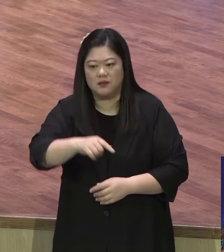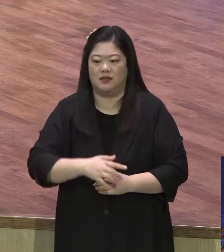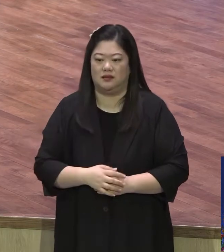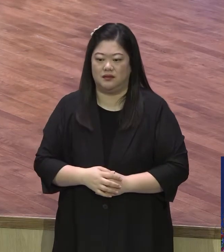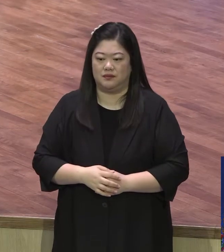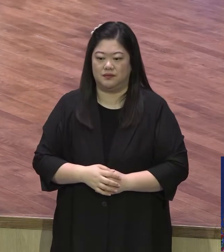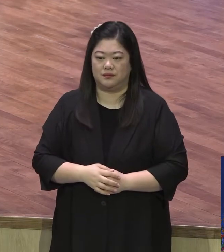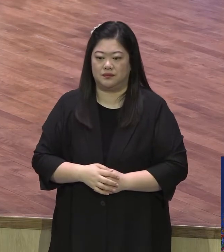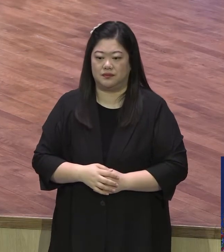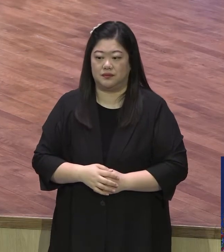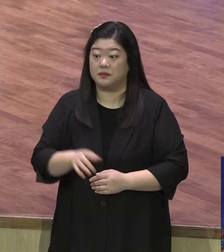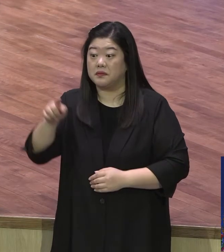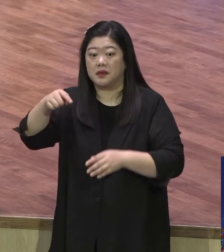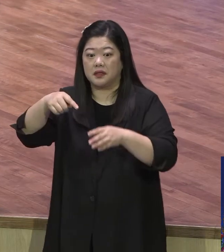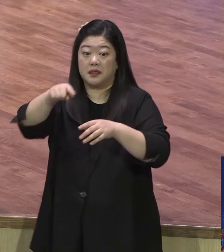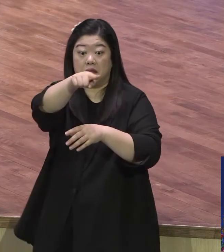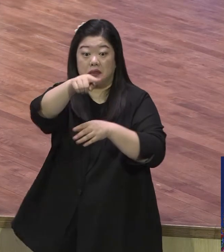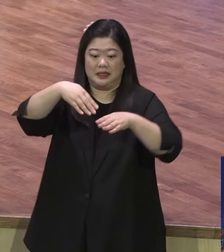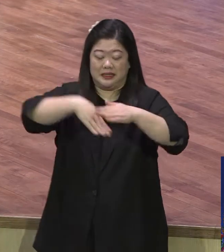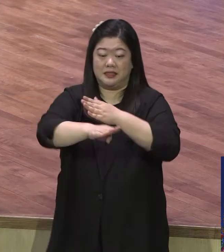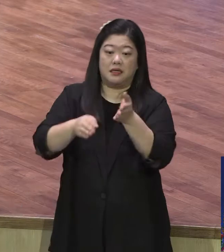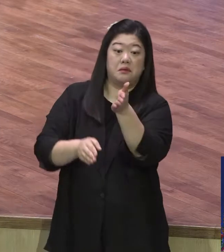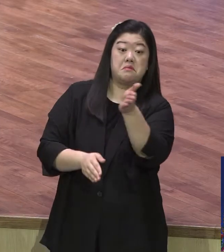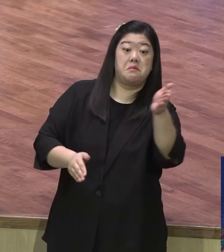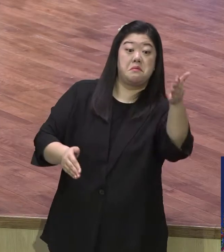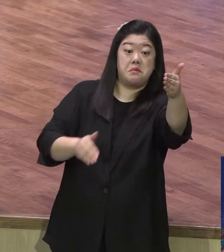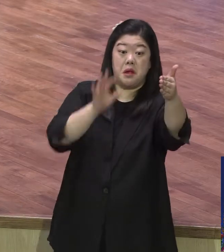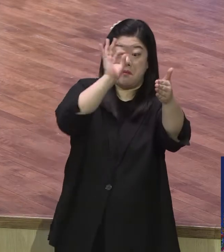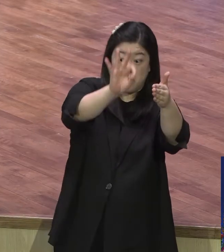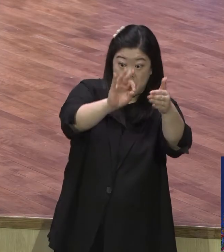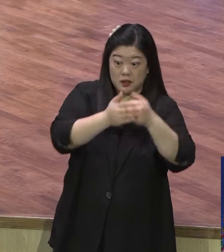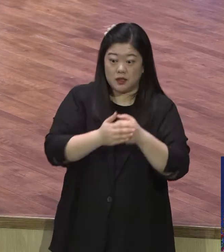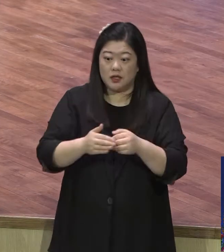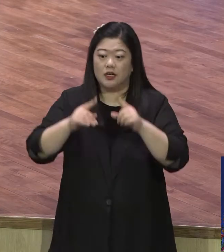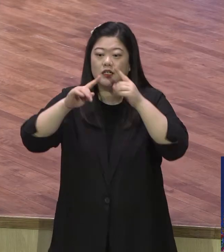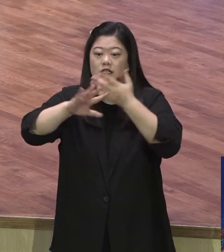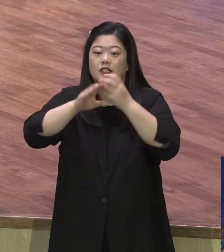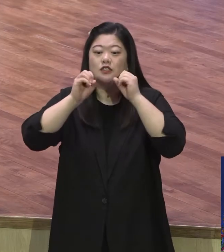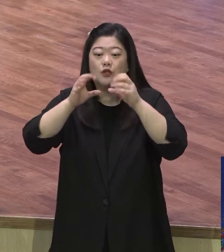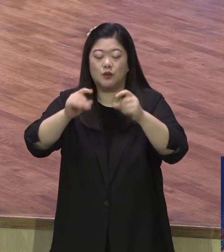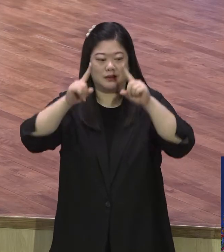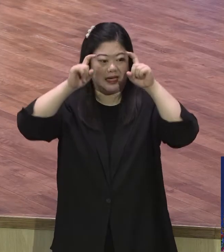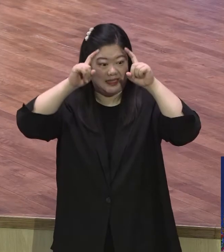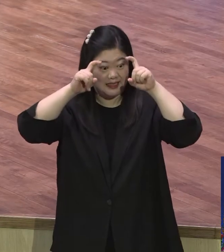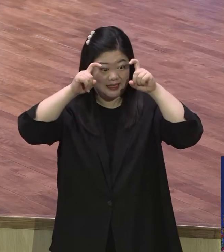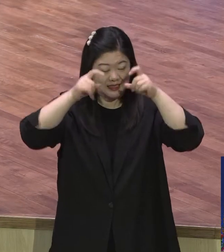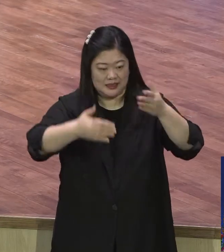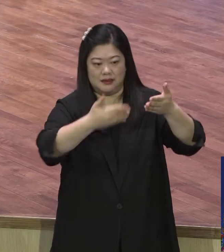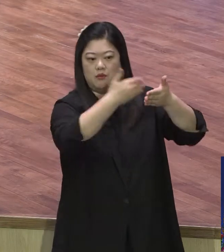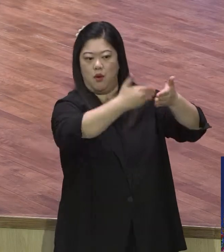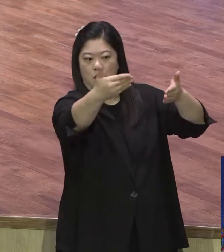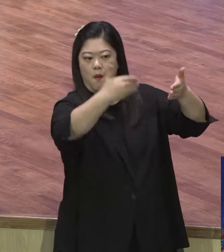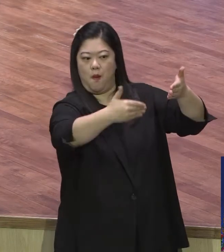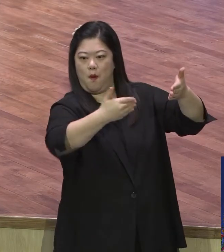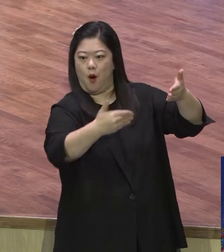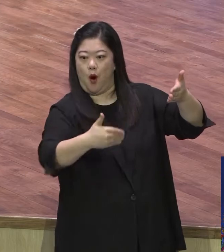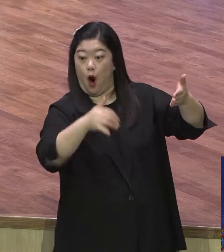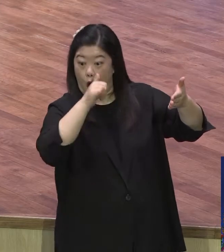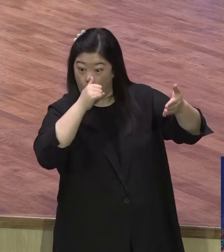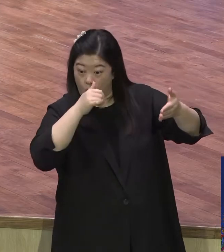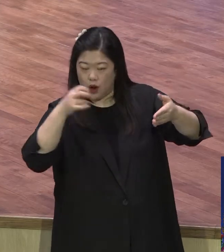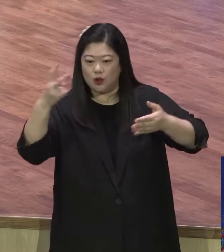쫙 준비하는 것이 쫙 있습니다 오늘도 전부대 지금 나라별로 우리나라 6개국 지금 오늘 우리 이